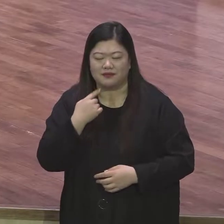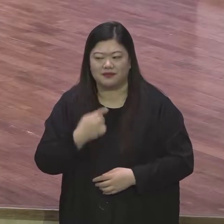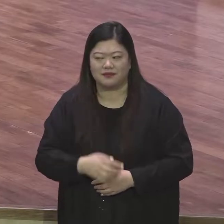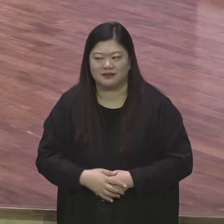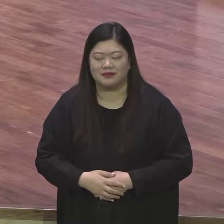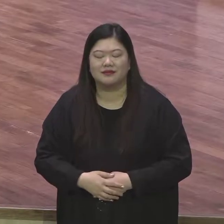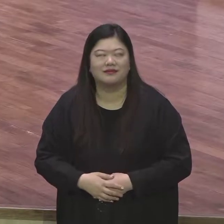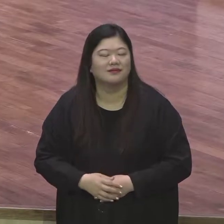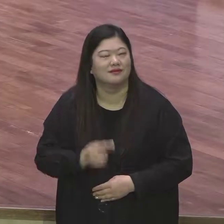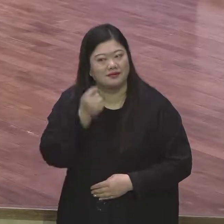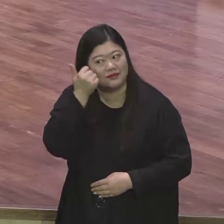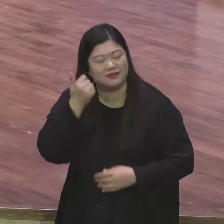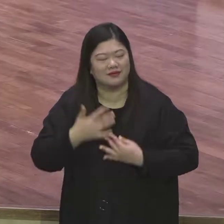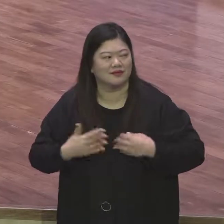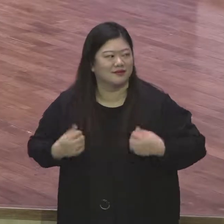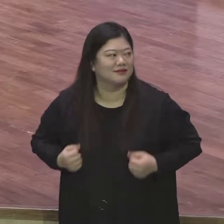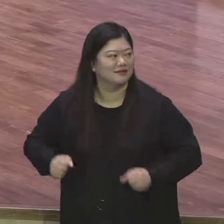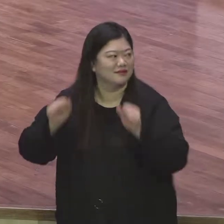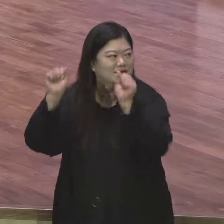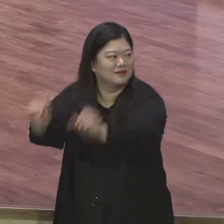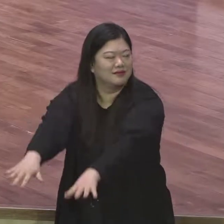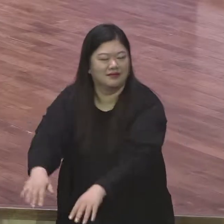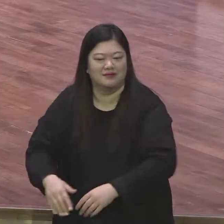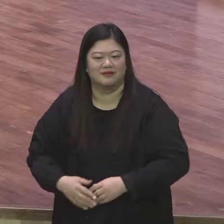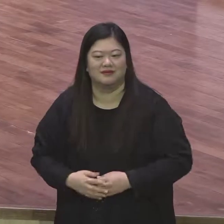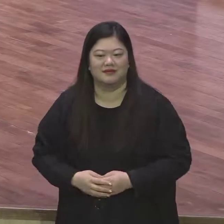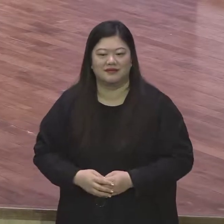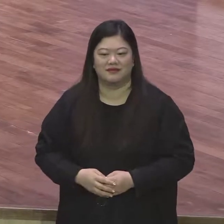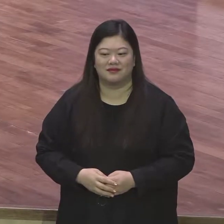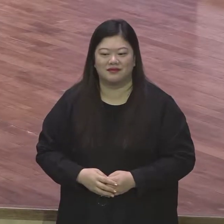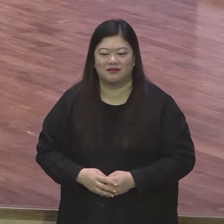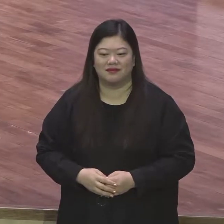어제도 목사님 부사서 올라와서 목사님